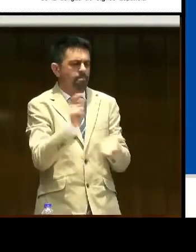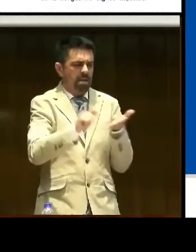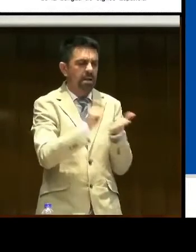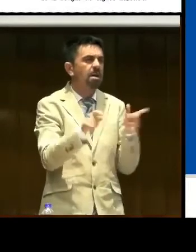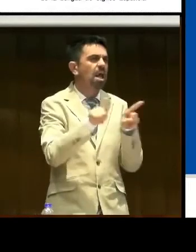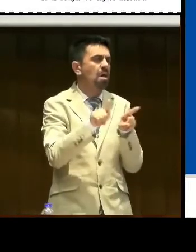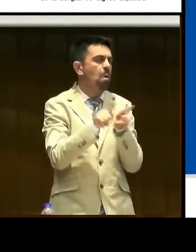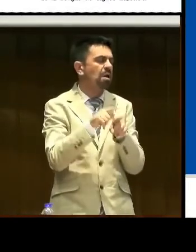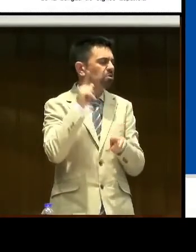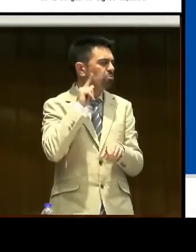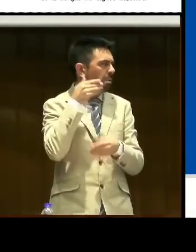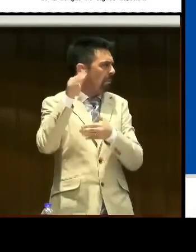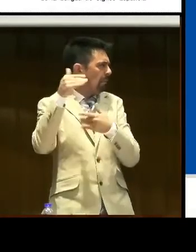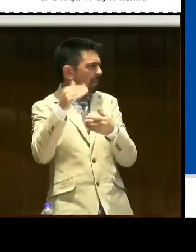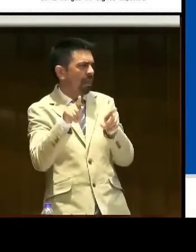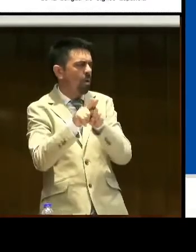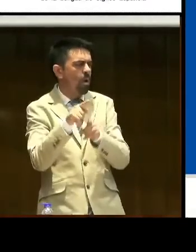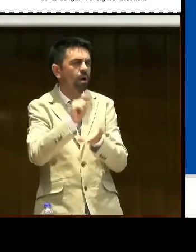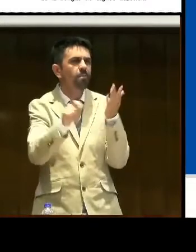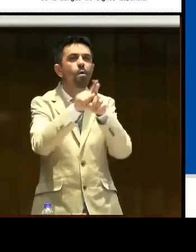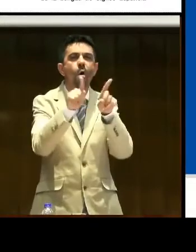deben escribir como si no lo fueran.